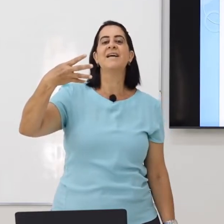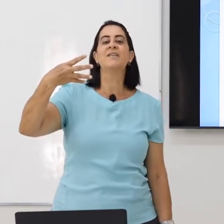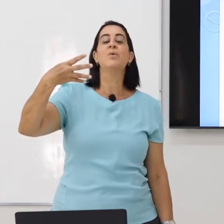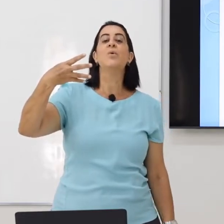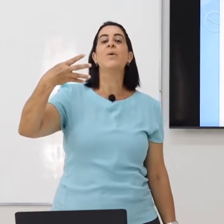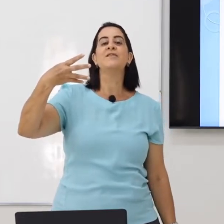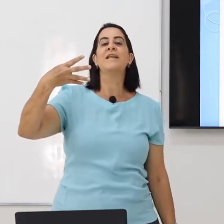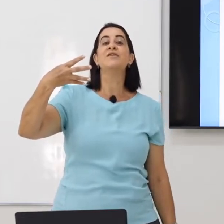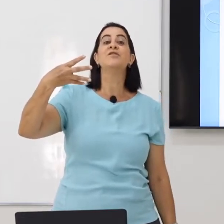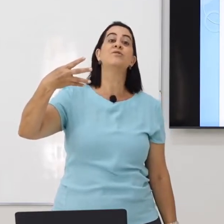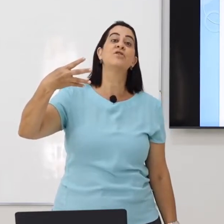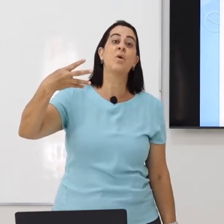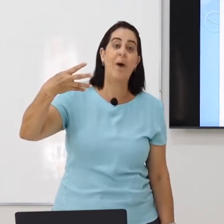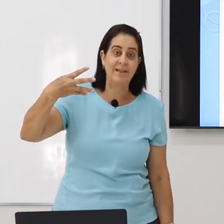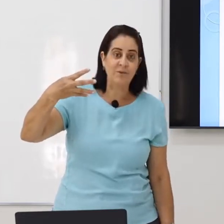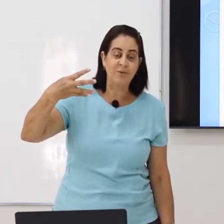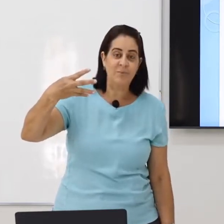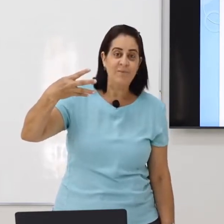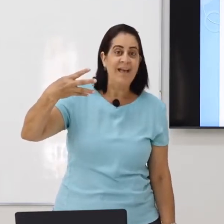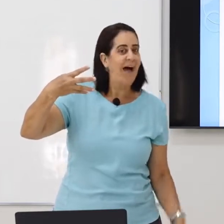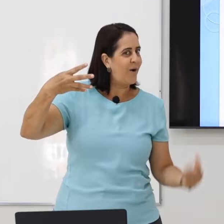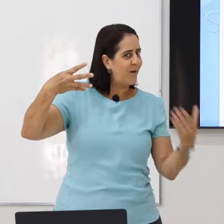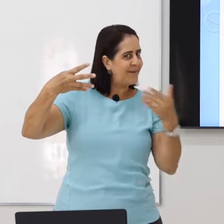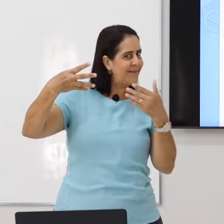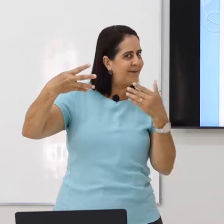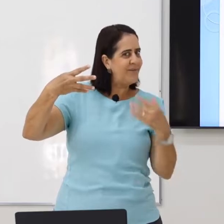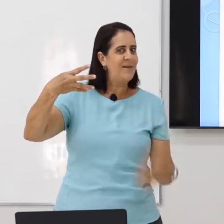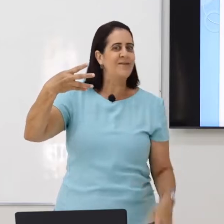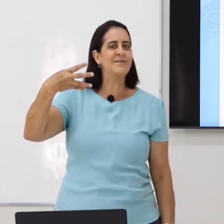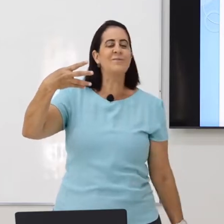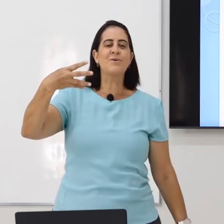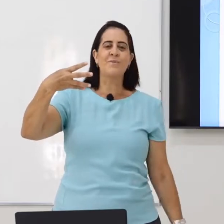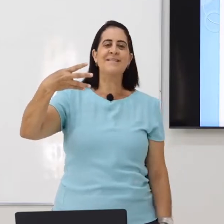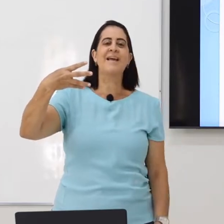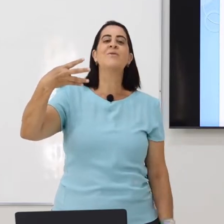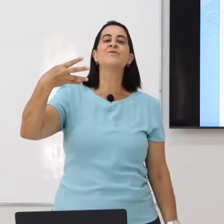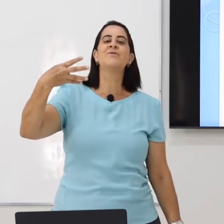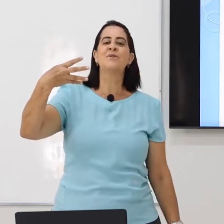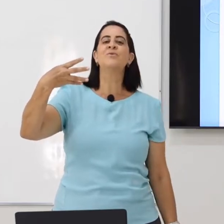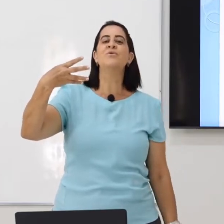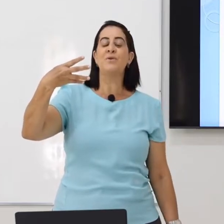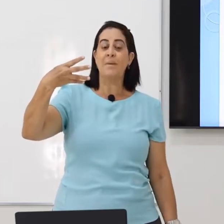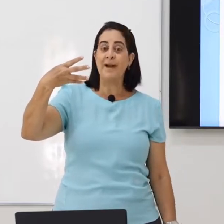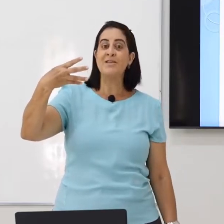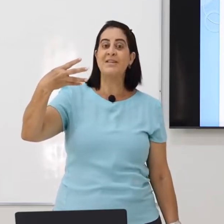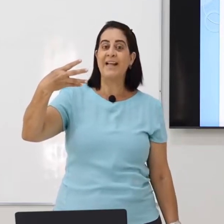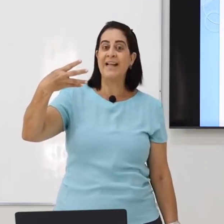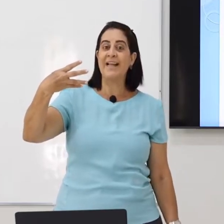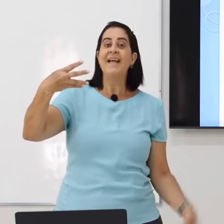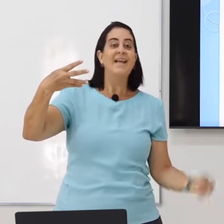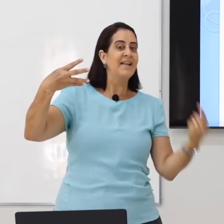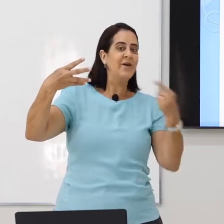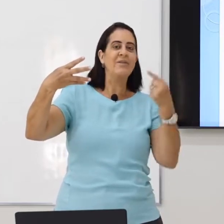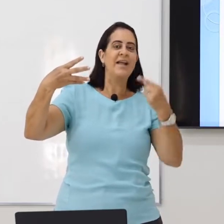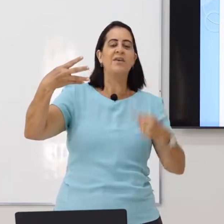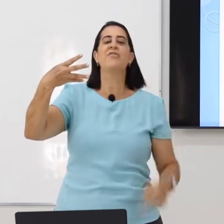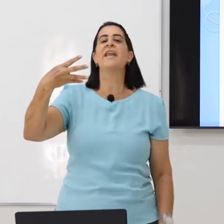sinalizando o quantitativo de 4. Agora, então, nós vamos começar a construir um número a partir daqui que não tem referência